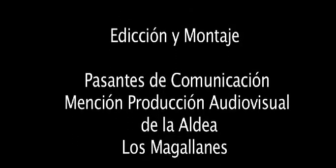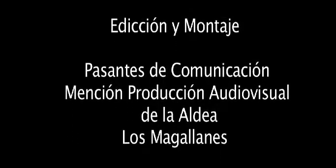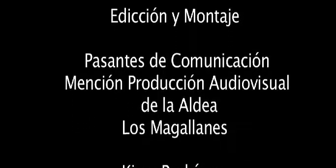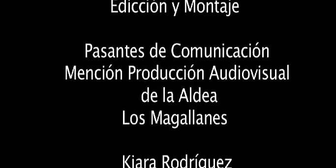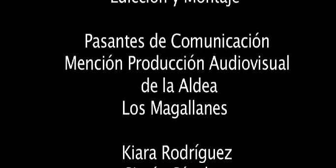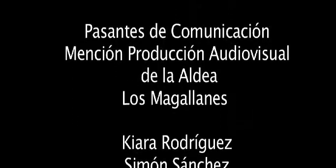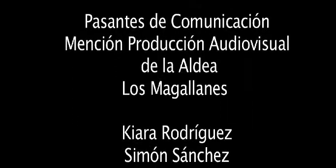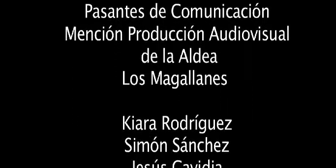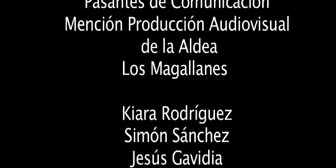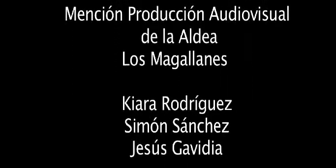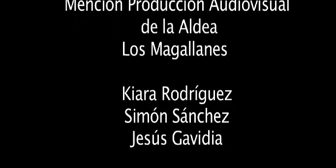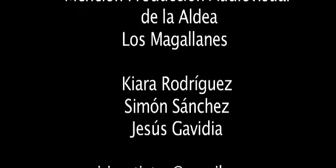Gracias.